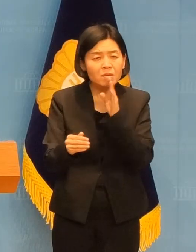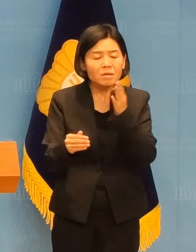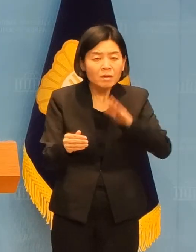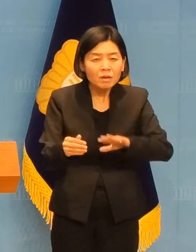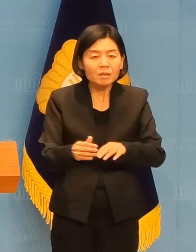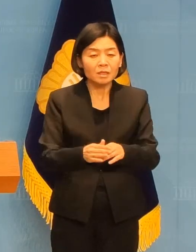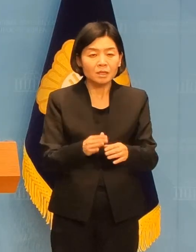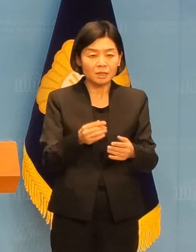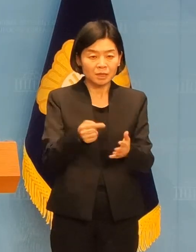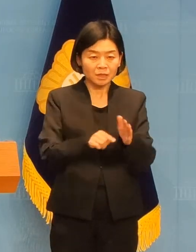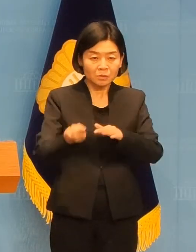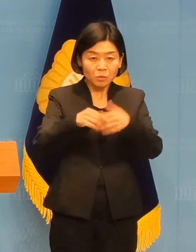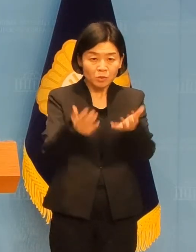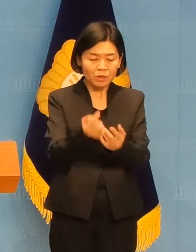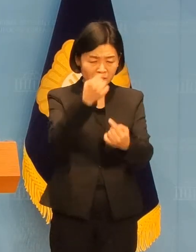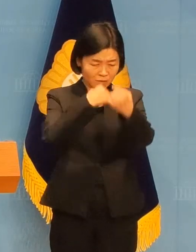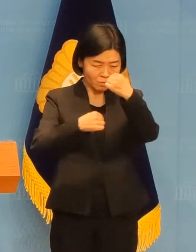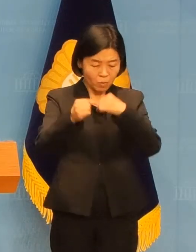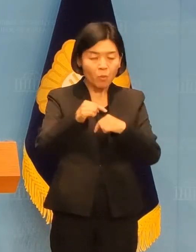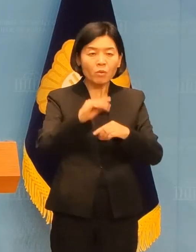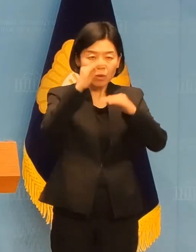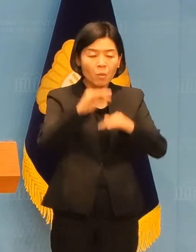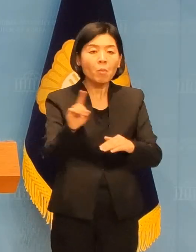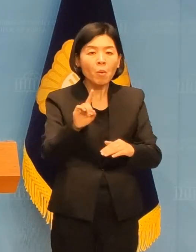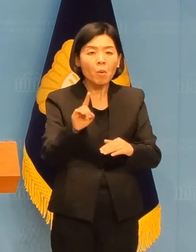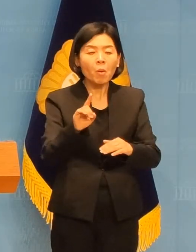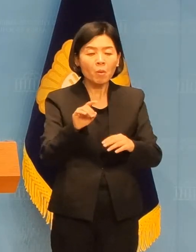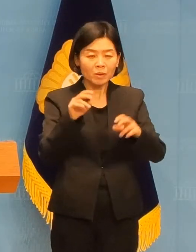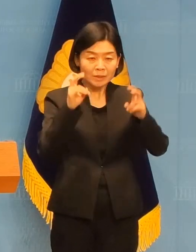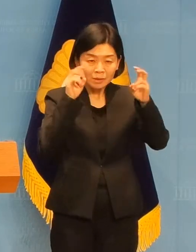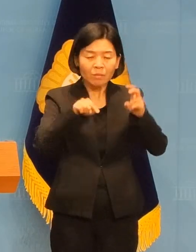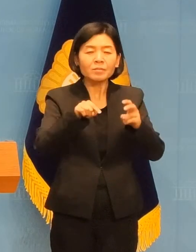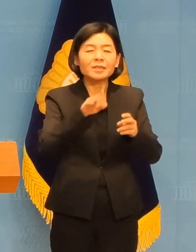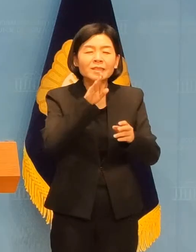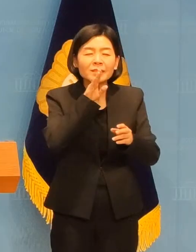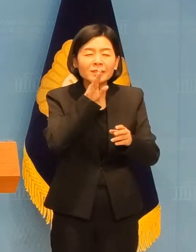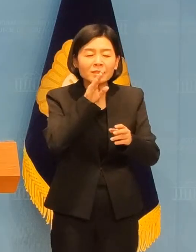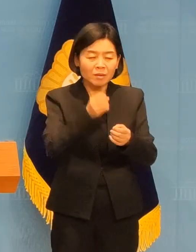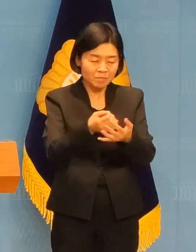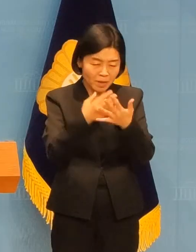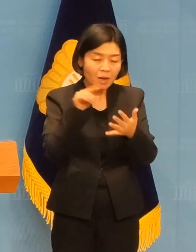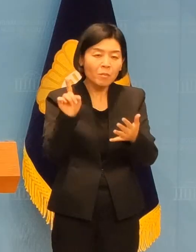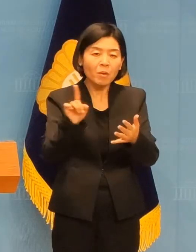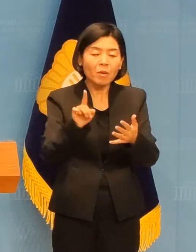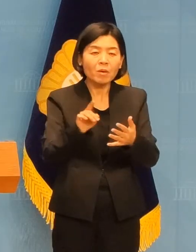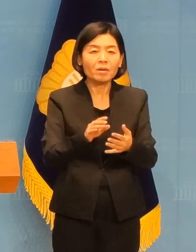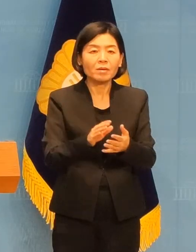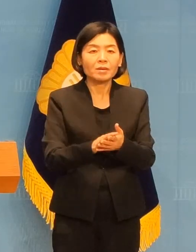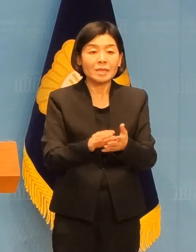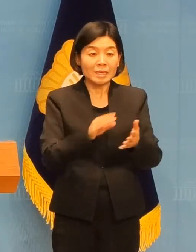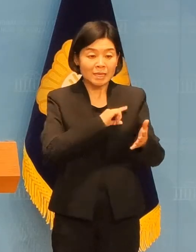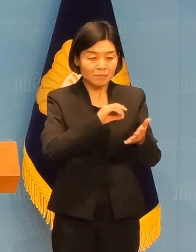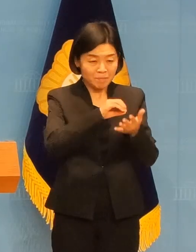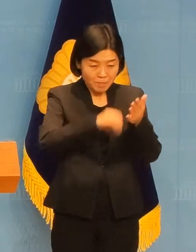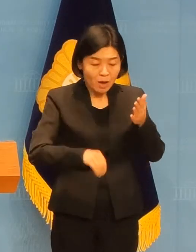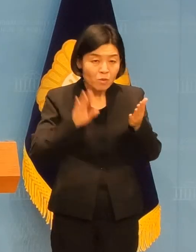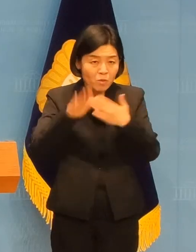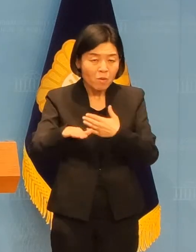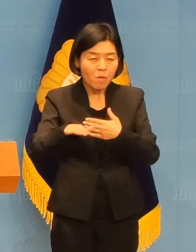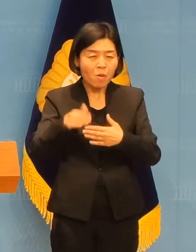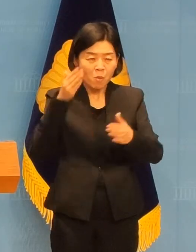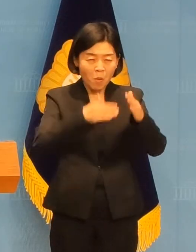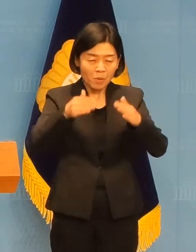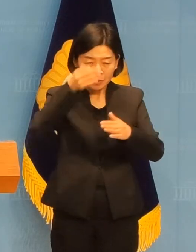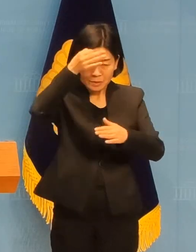이 기업의 실태를 드러냈습니다. 익명 제보 시스템을 악용한 공개 사과 강요, 실업급여